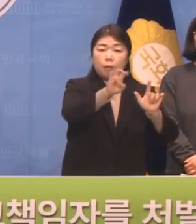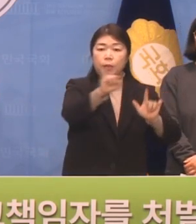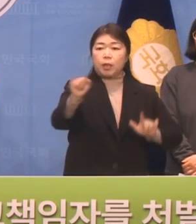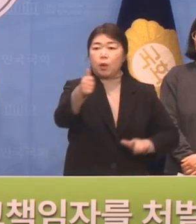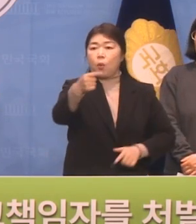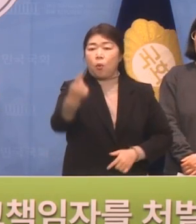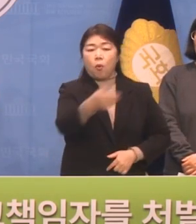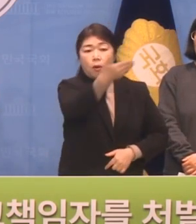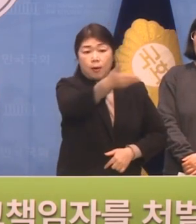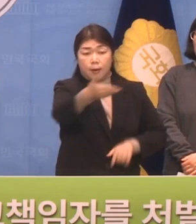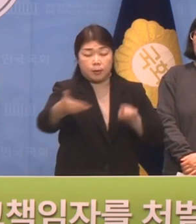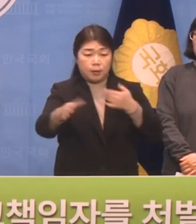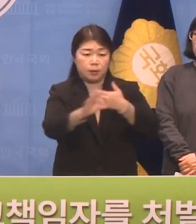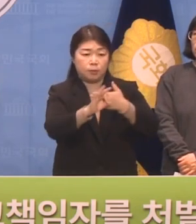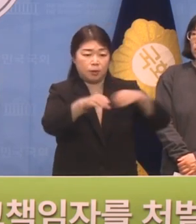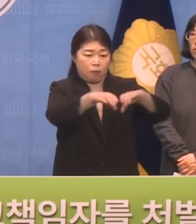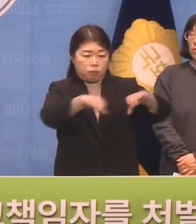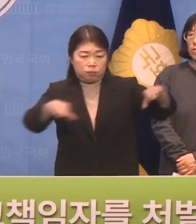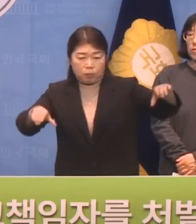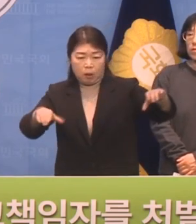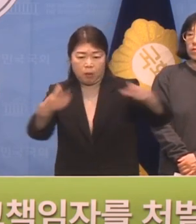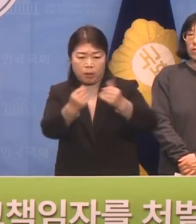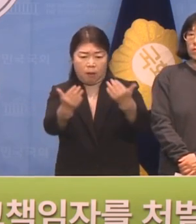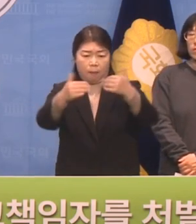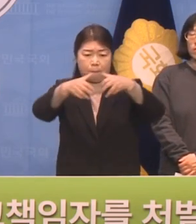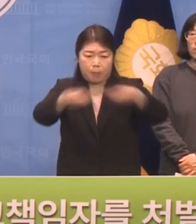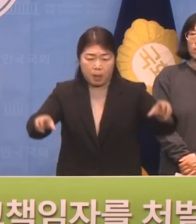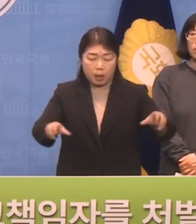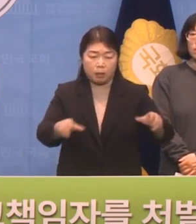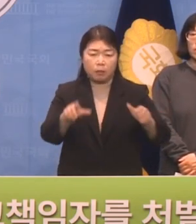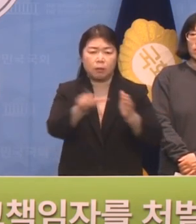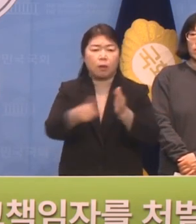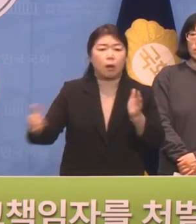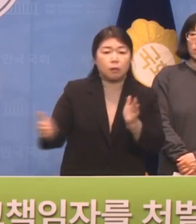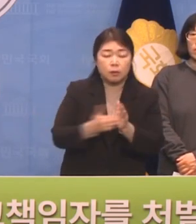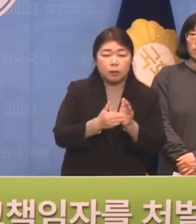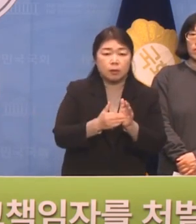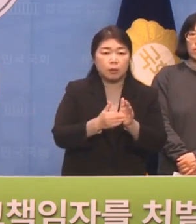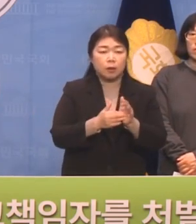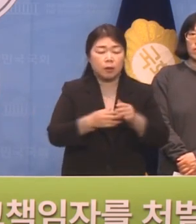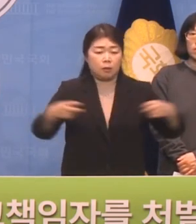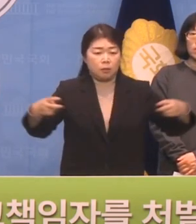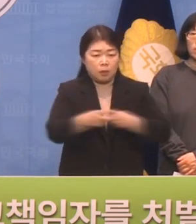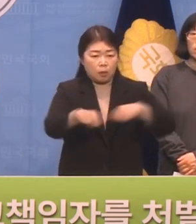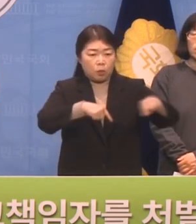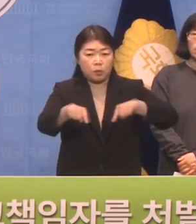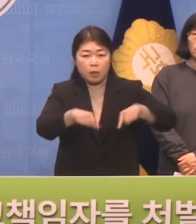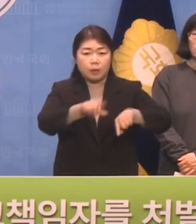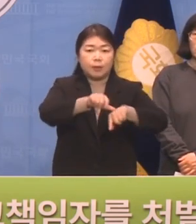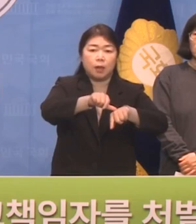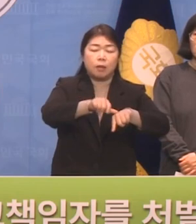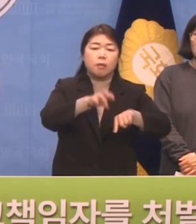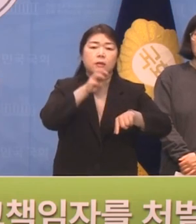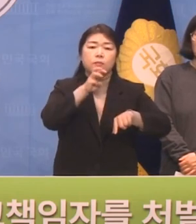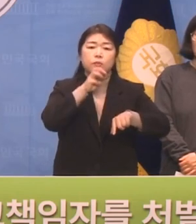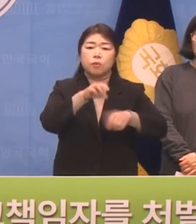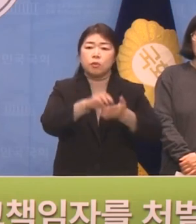미호강 임시대방이 완전 침수되기 전까지 차량을 통제할 수 있는 골든타임을 30분 이상 있었던